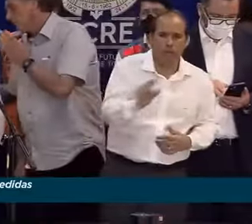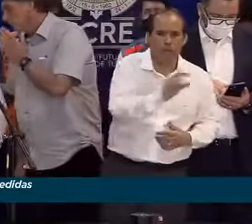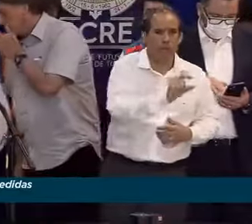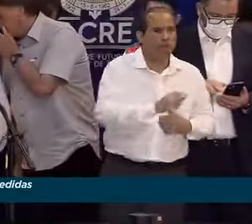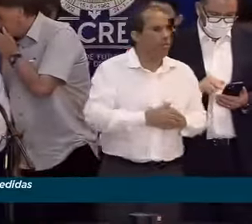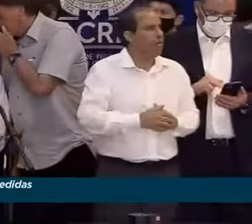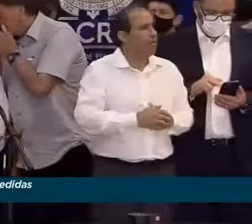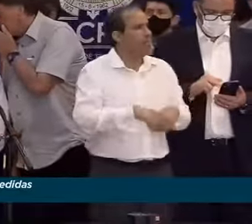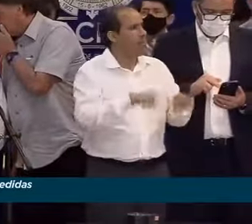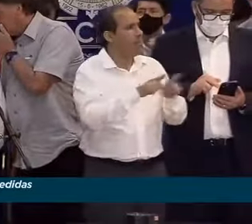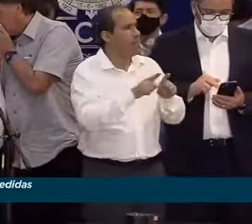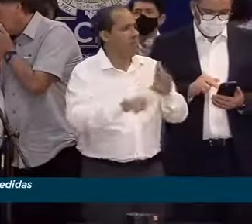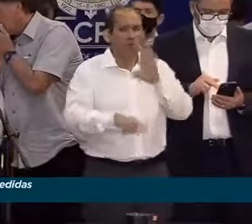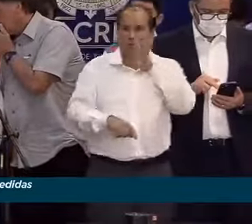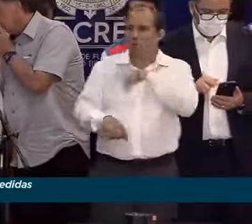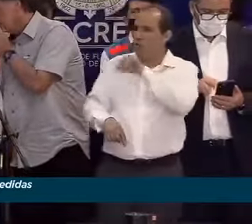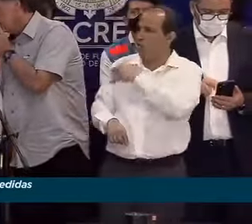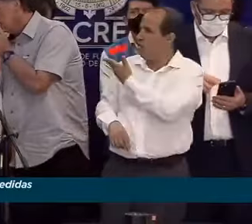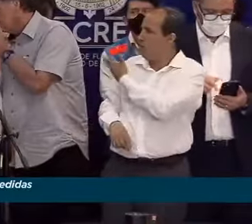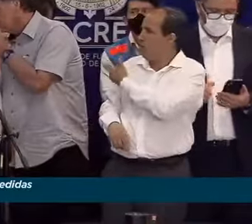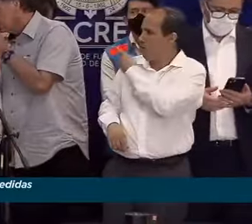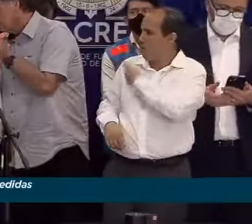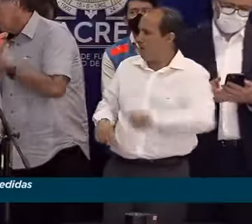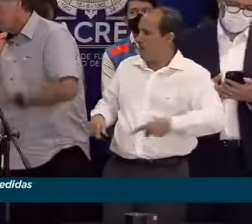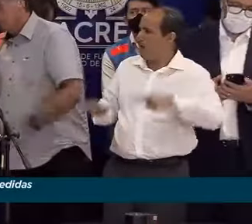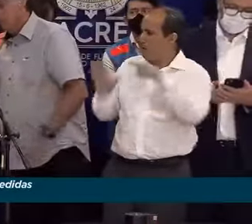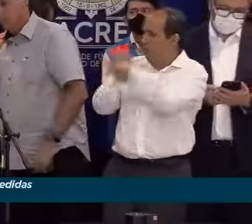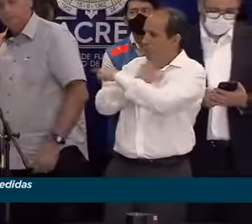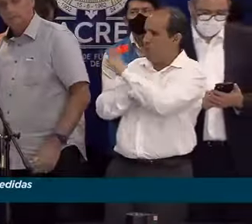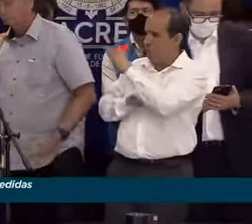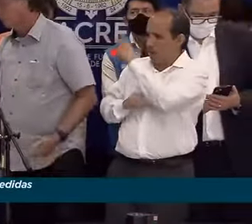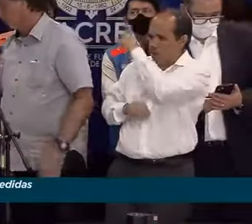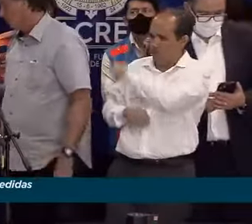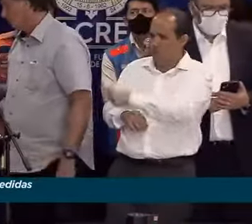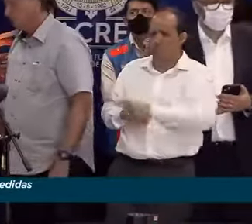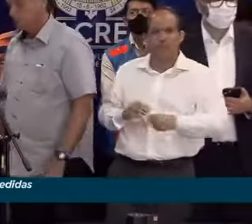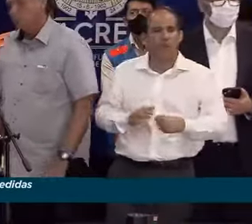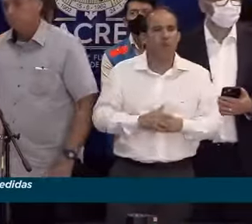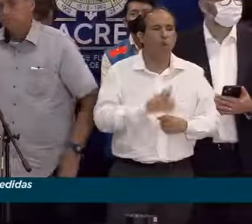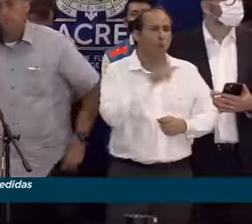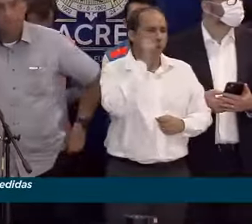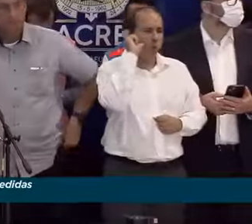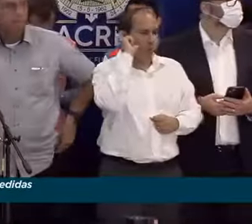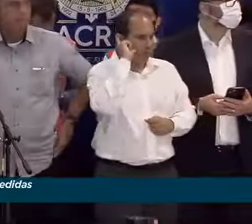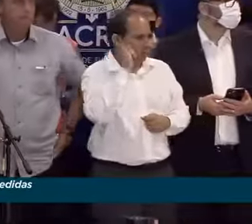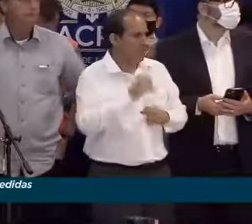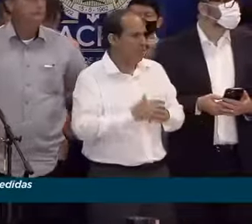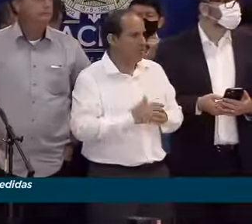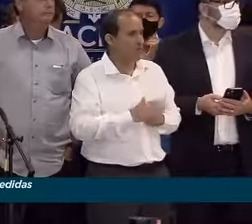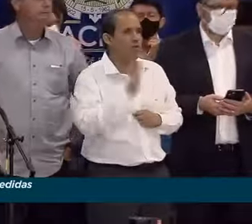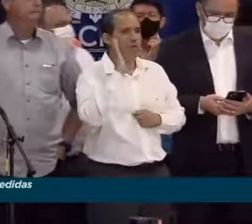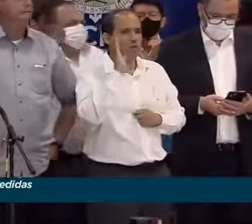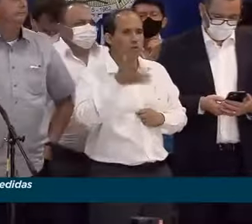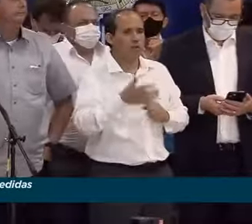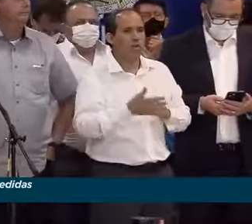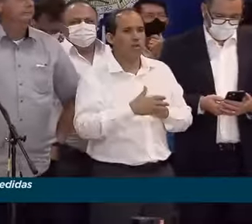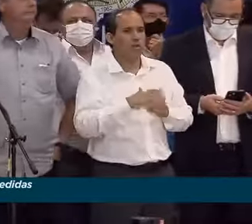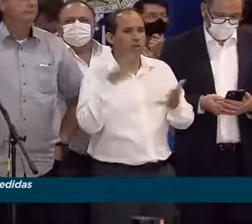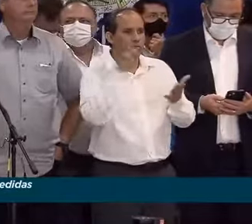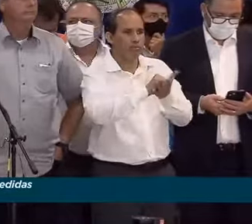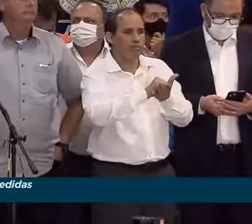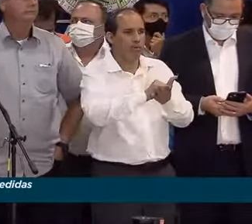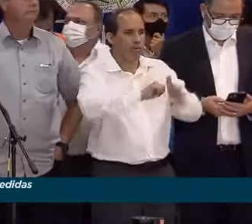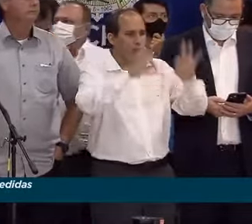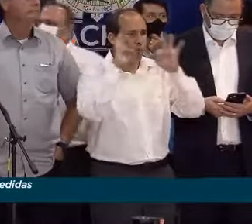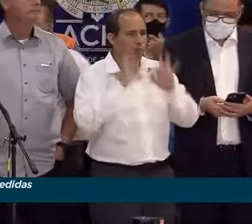Bom dia. Minha pergunta é para o presidente Jair Bolsonaro. Ontem foi concedido o registro